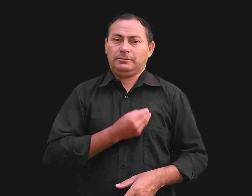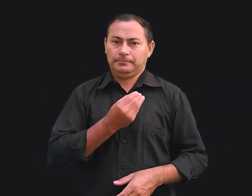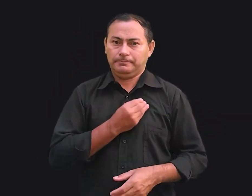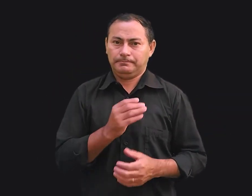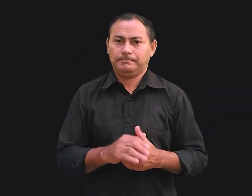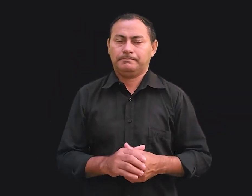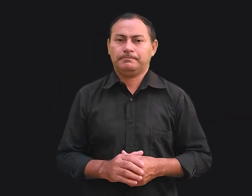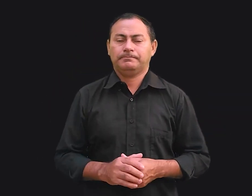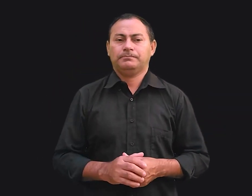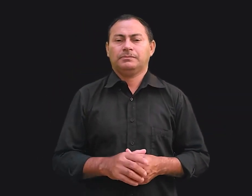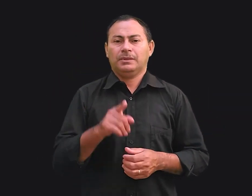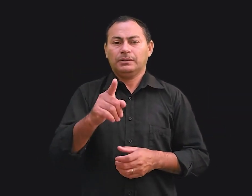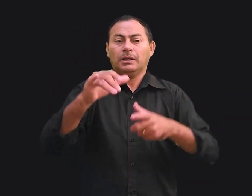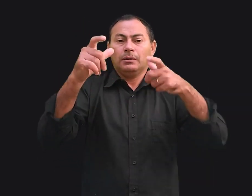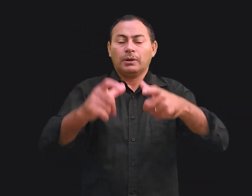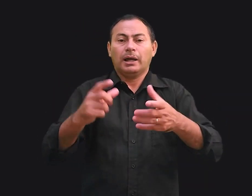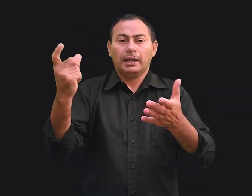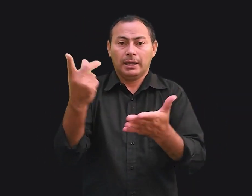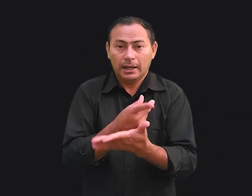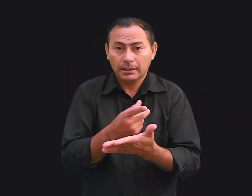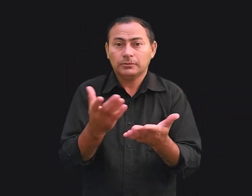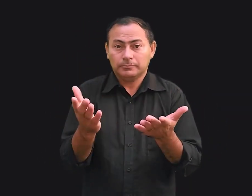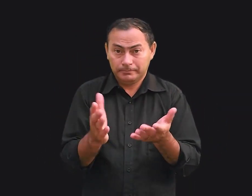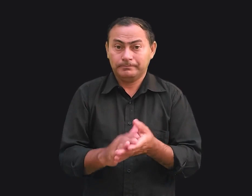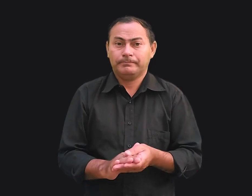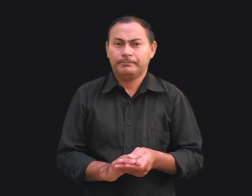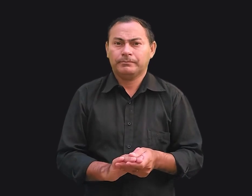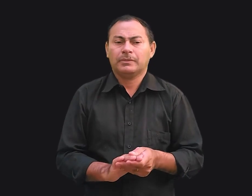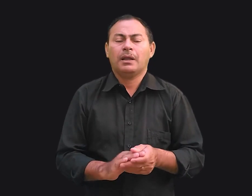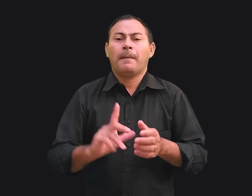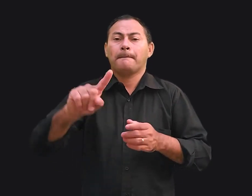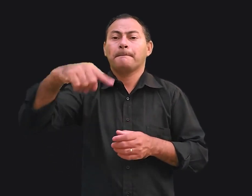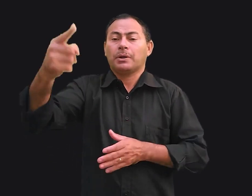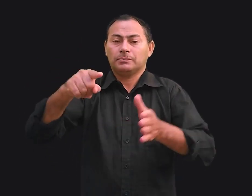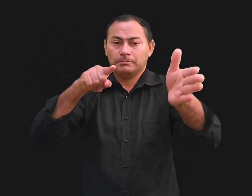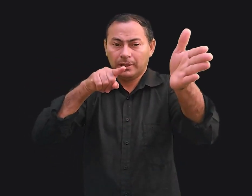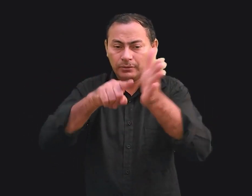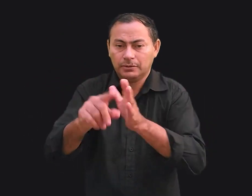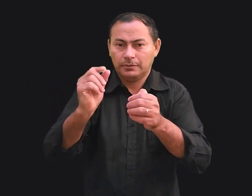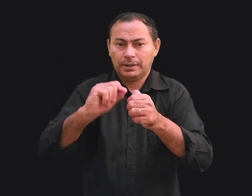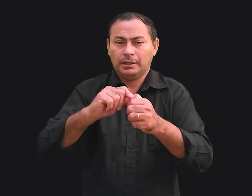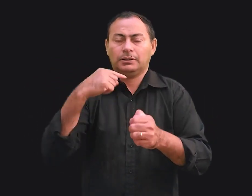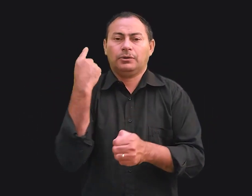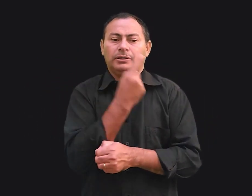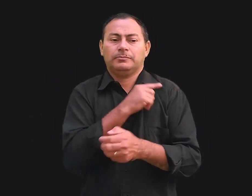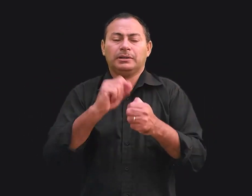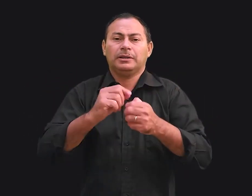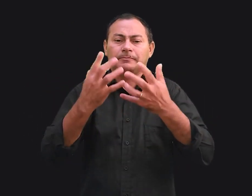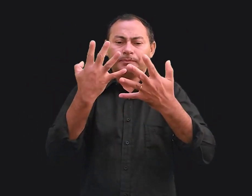está. Você está no lugar errado. A próxima pergunta nos leva a fazer um tipo de